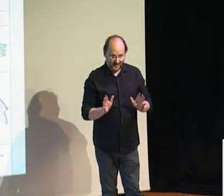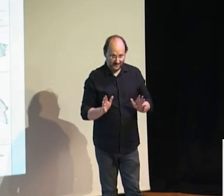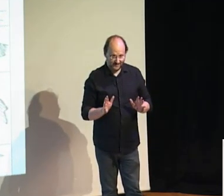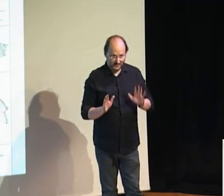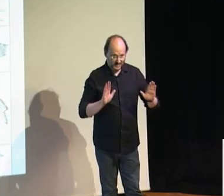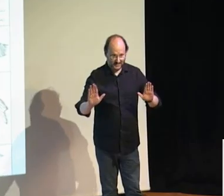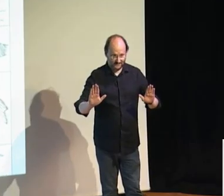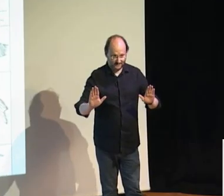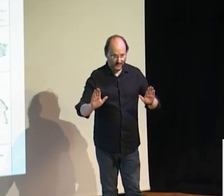C'est clair ?